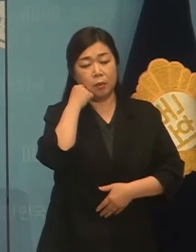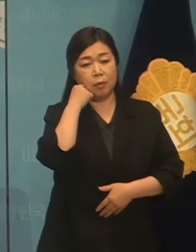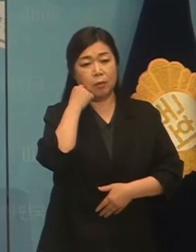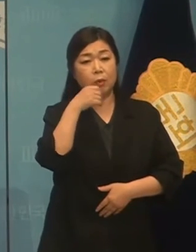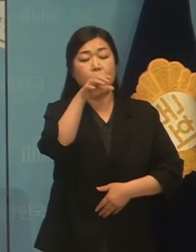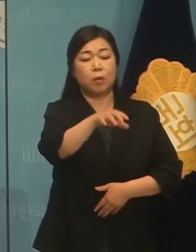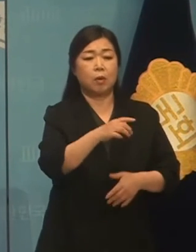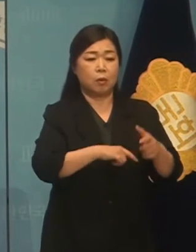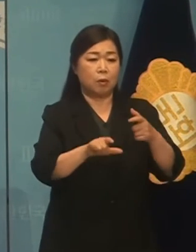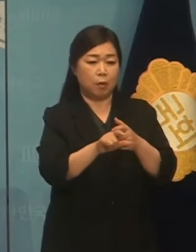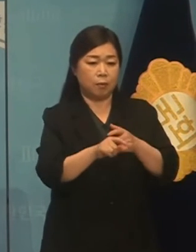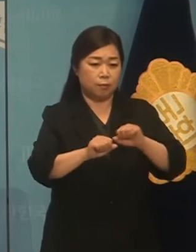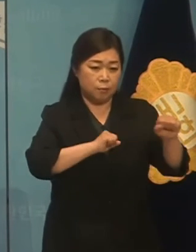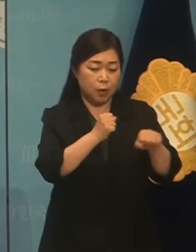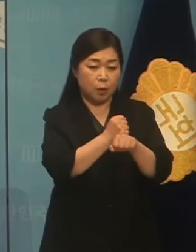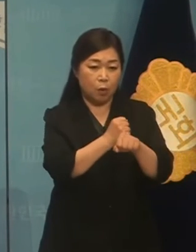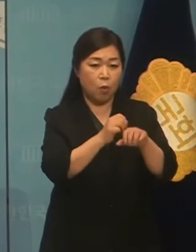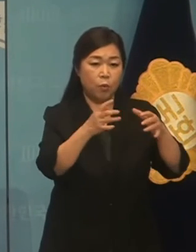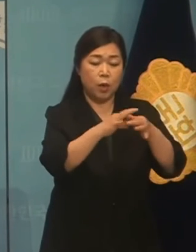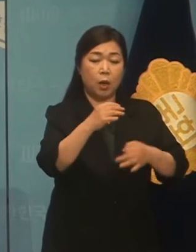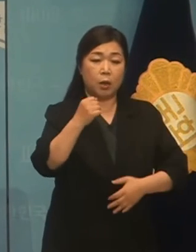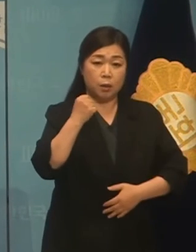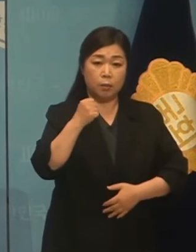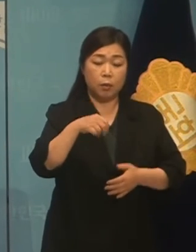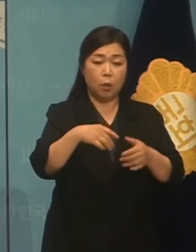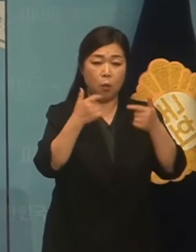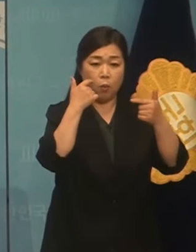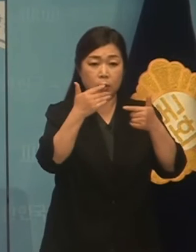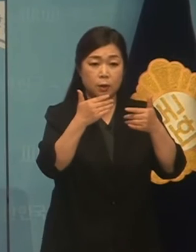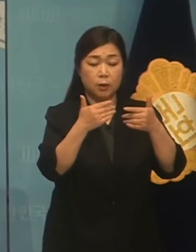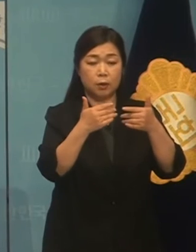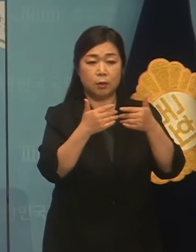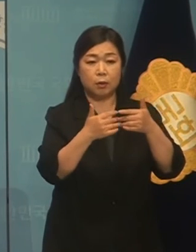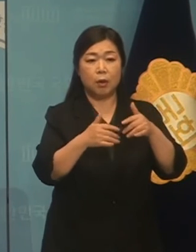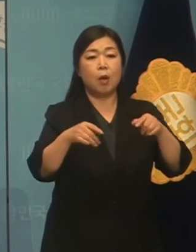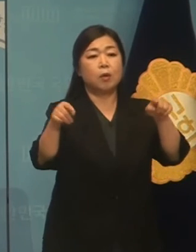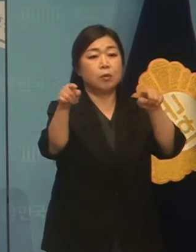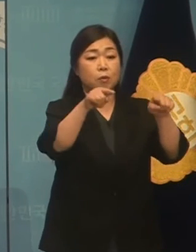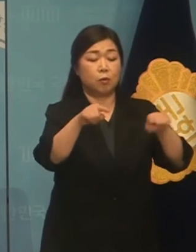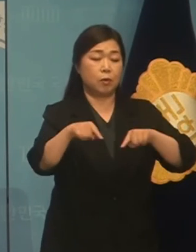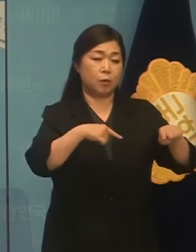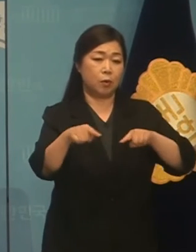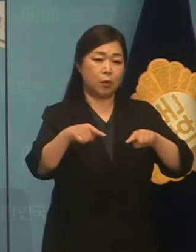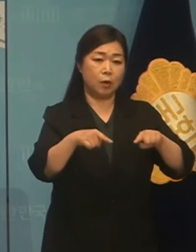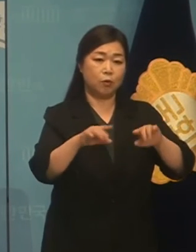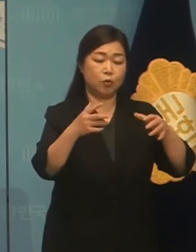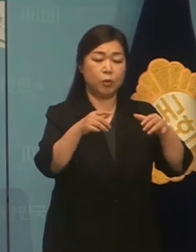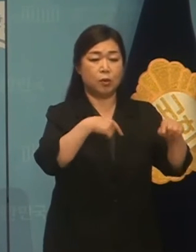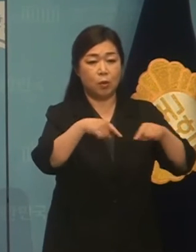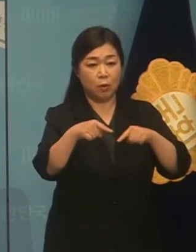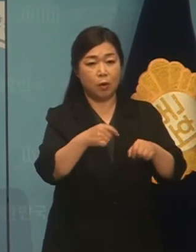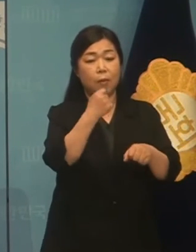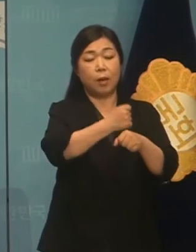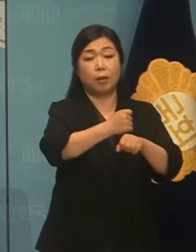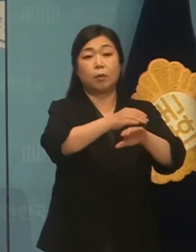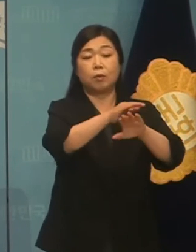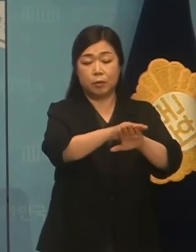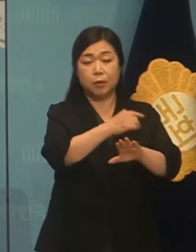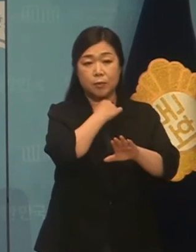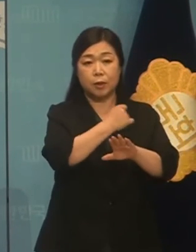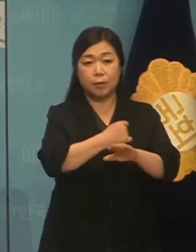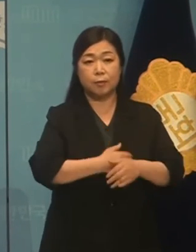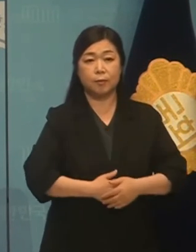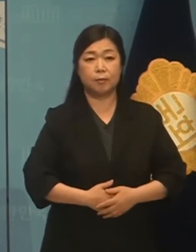대강운동을 거장적으로 추진하여 국민의힘을 명실상부한 전국정당, 국민정당으로 만들어